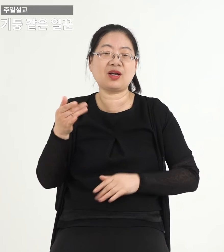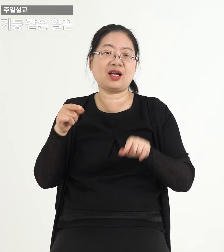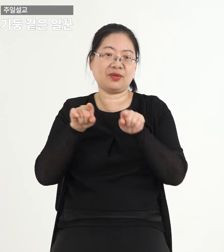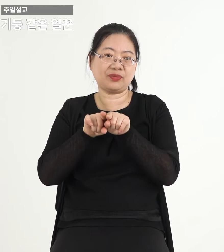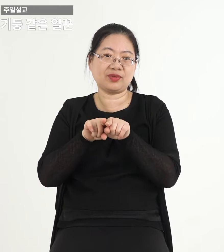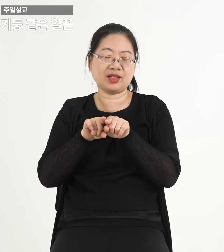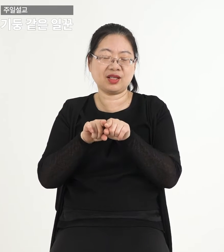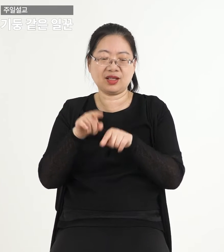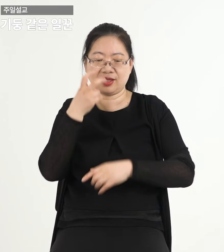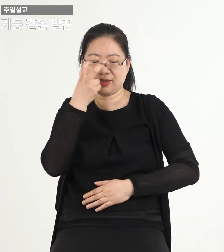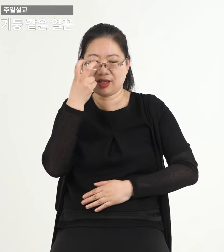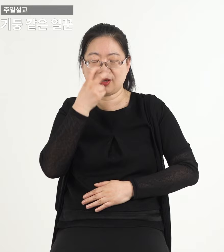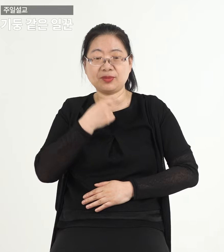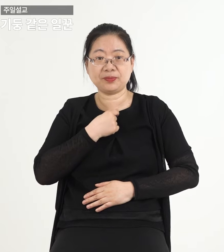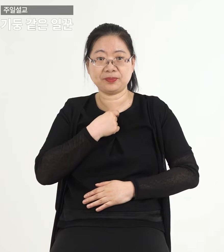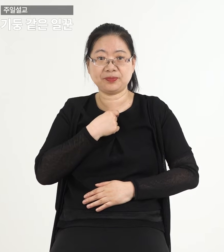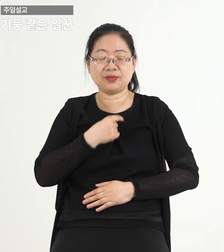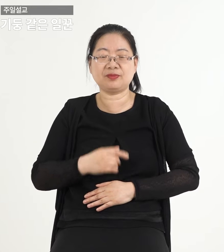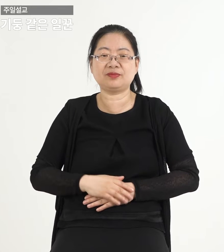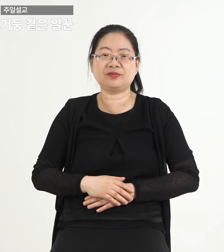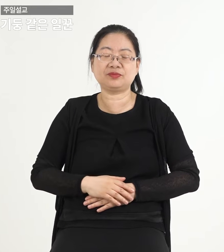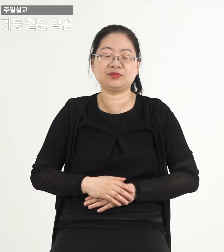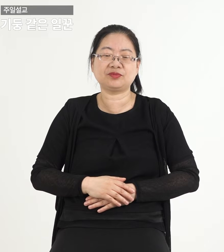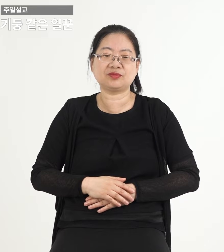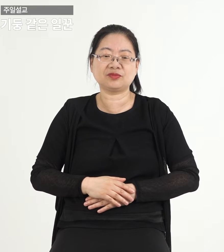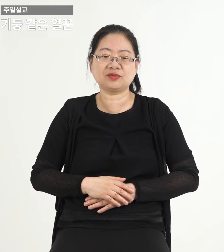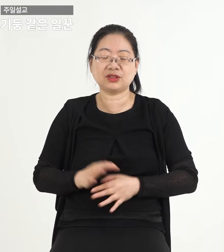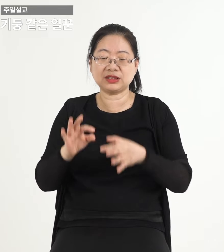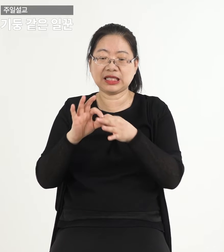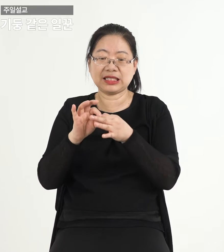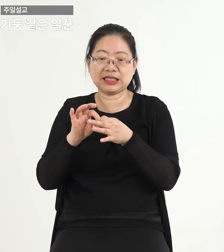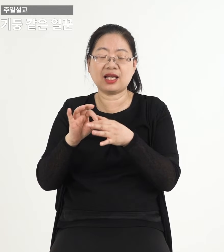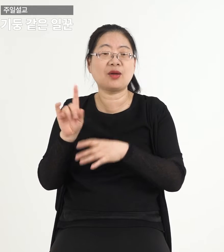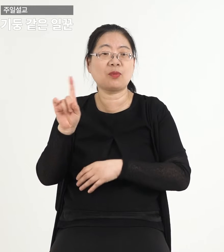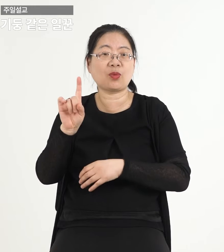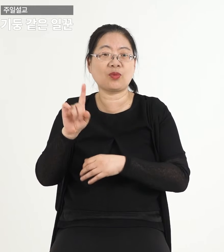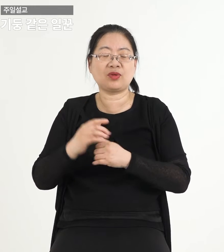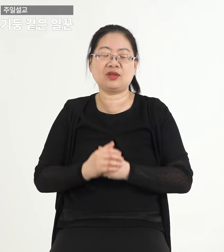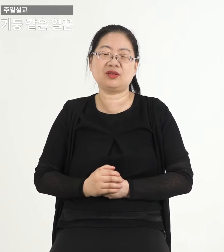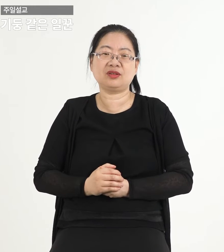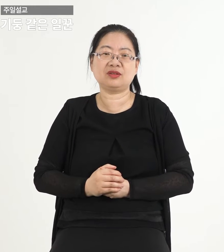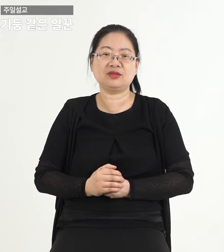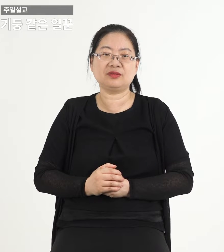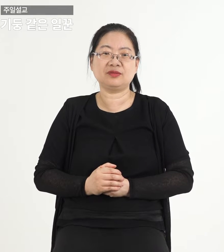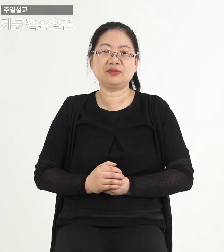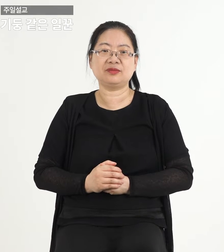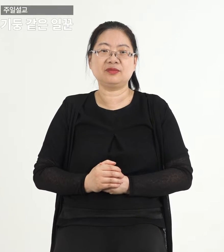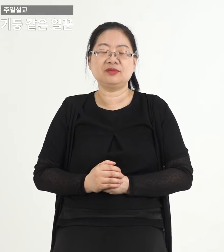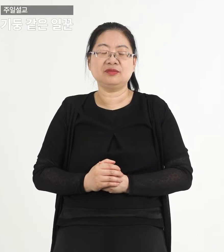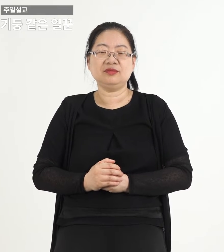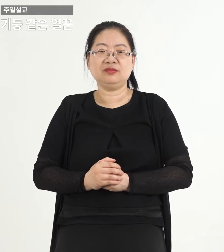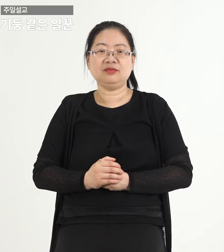좀 살펴보도록 하겠습니다. 어떤 연관성이 있을까? 자, 보십시다.